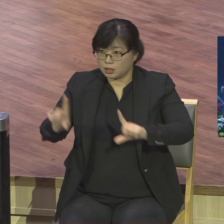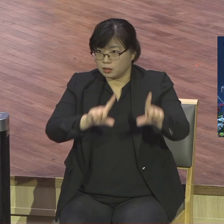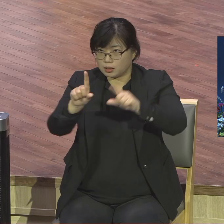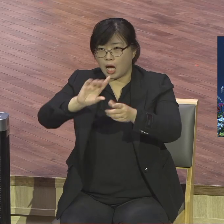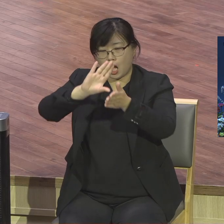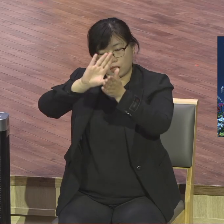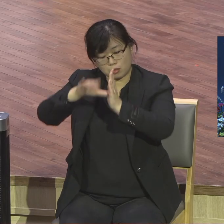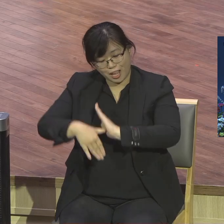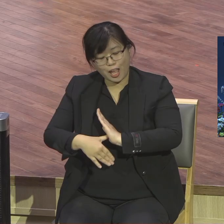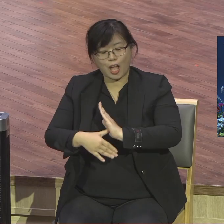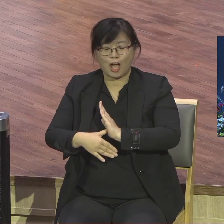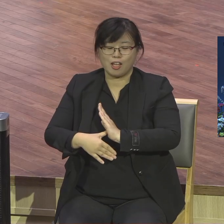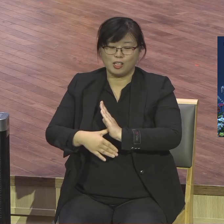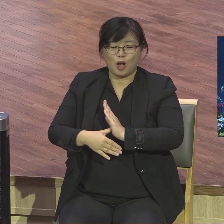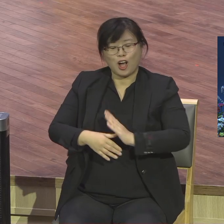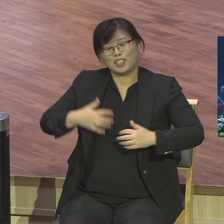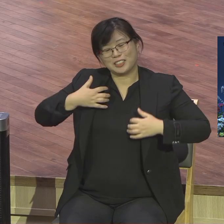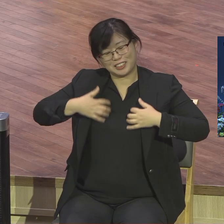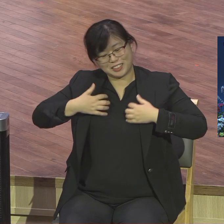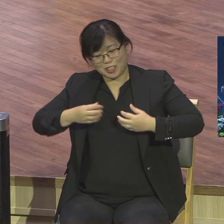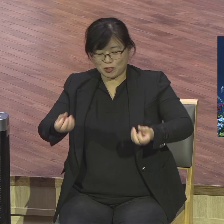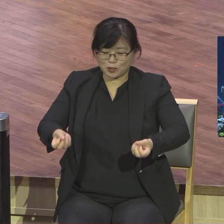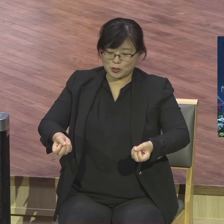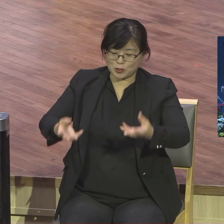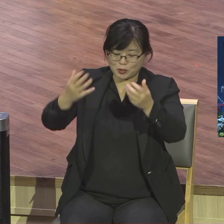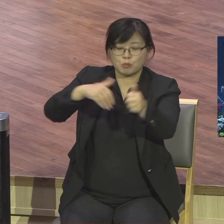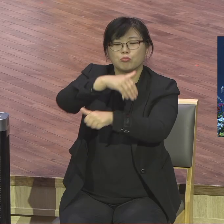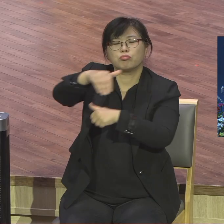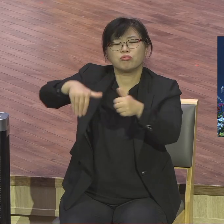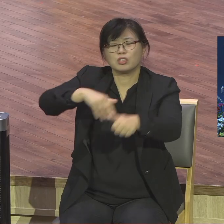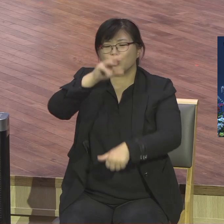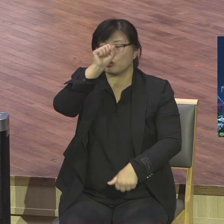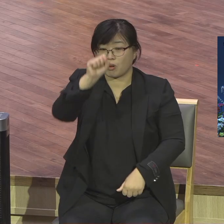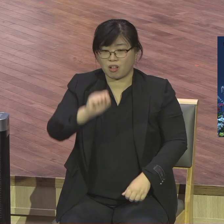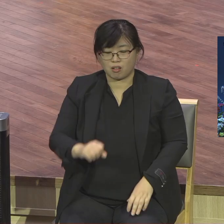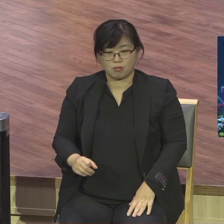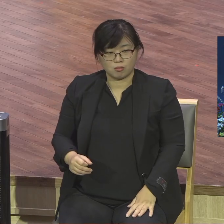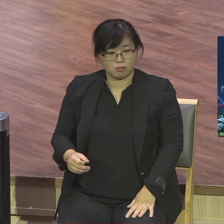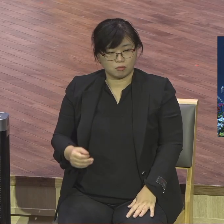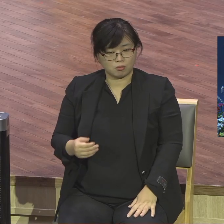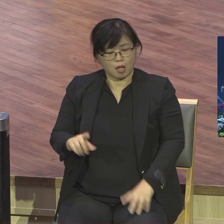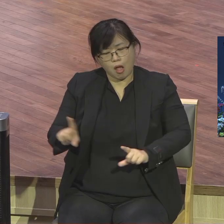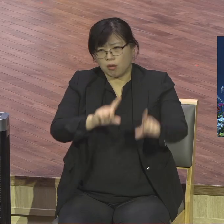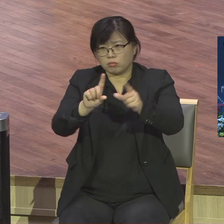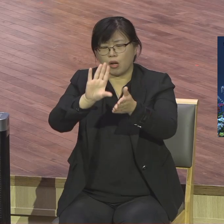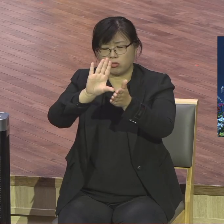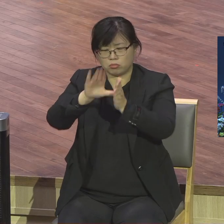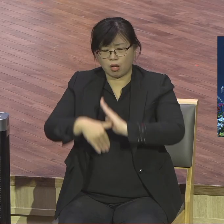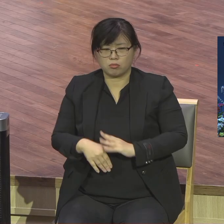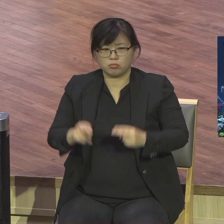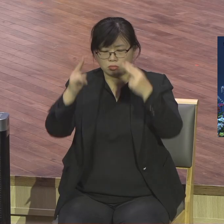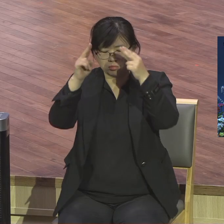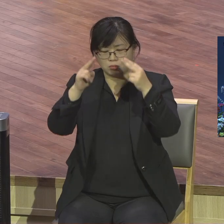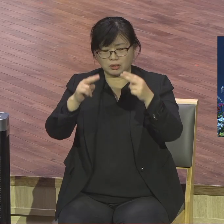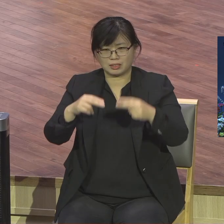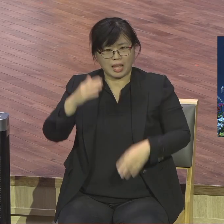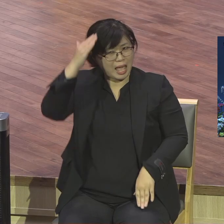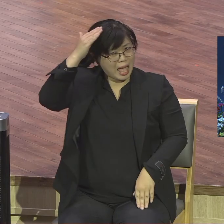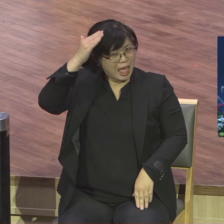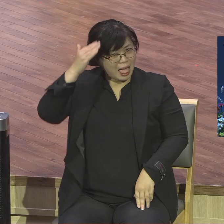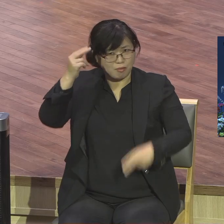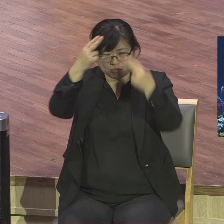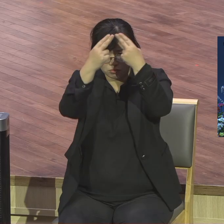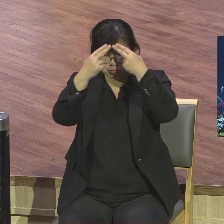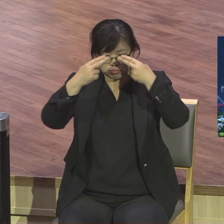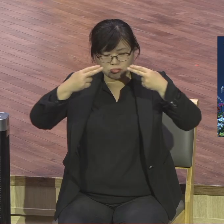맨날 눈물 질질 흘리고 그냥 그렇게 인상 쓰고 다는 게 아니에요 막 그냥 종교사 하나 참고 참고 참아가